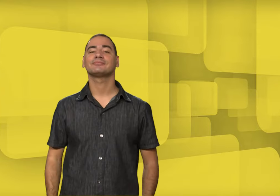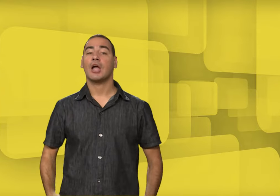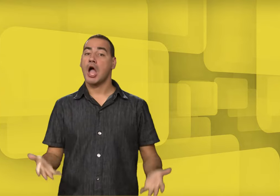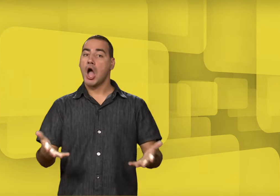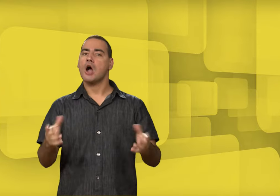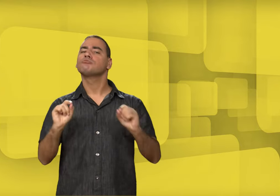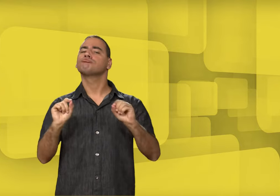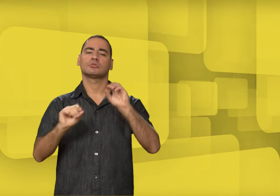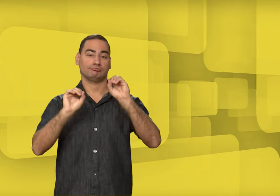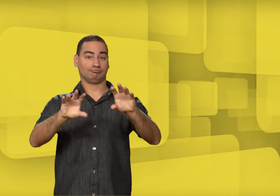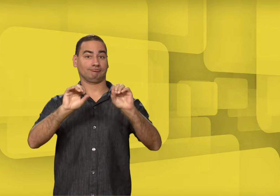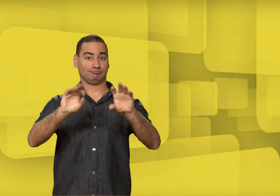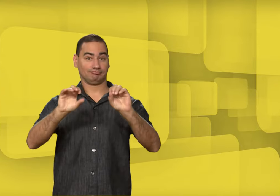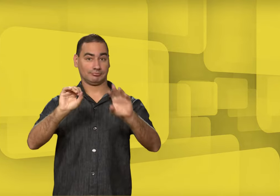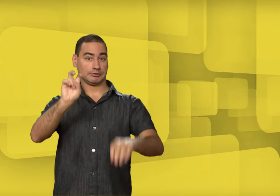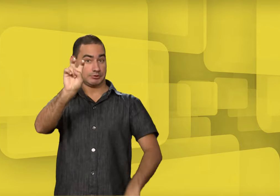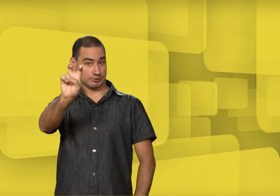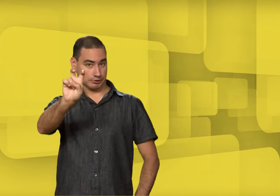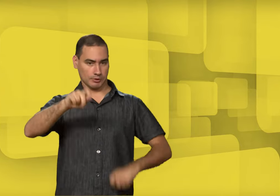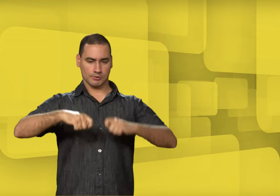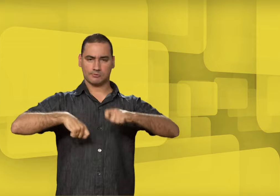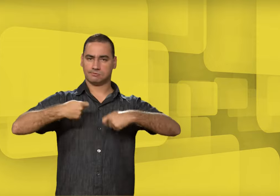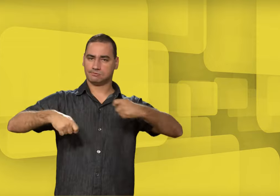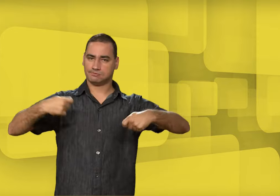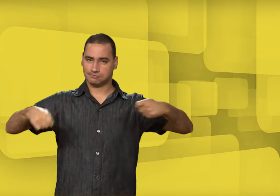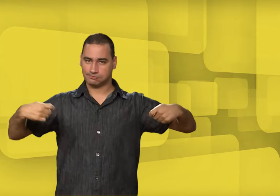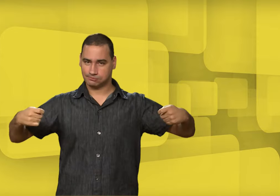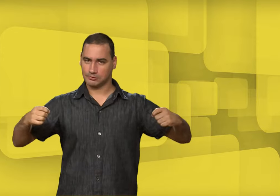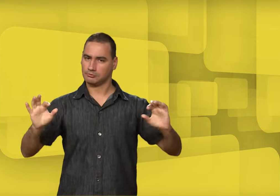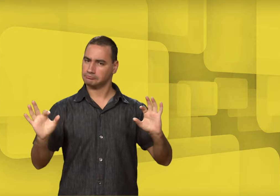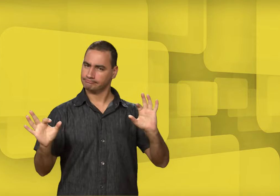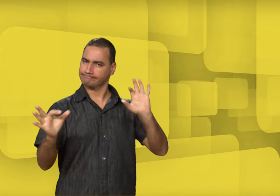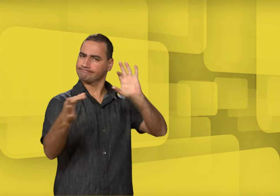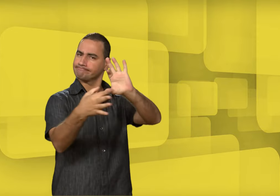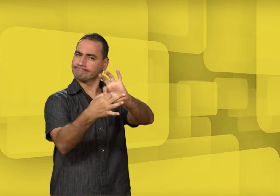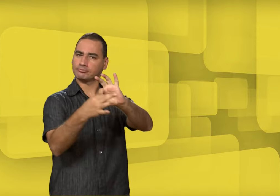Agora eu vou ensinar 5 sinais sobre esse episódio.